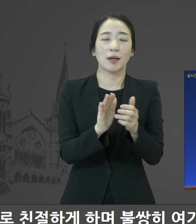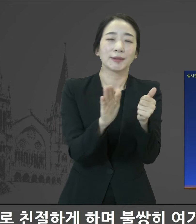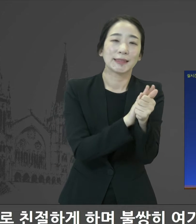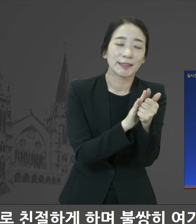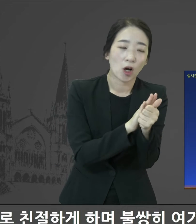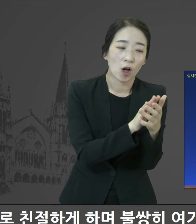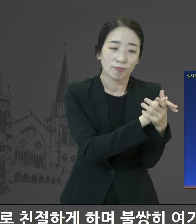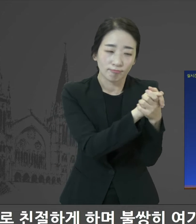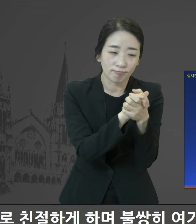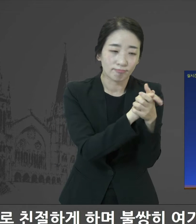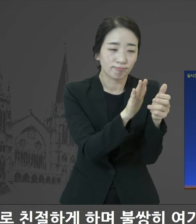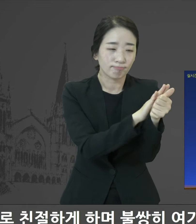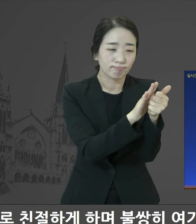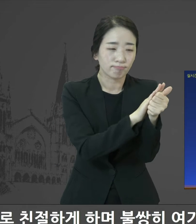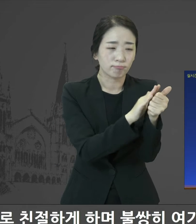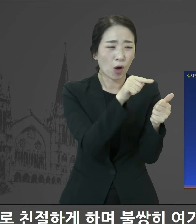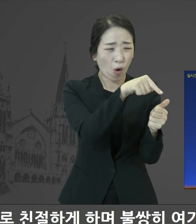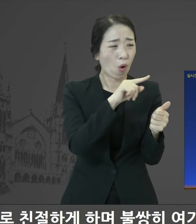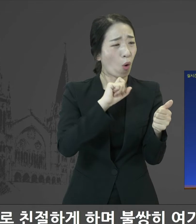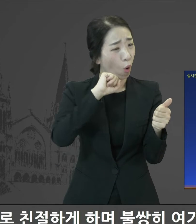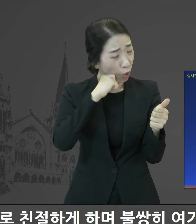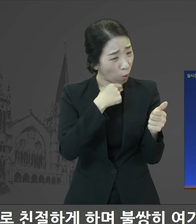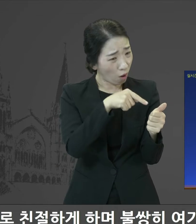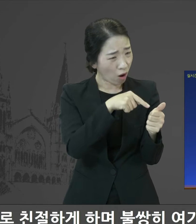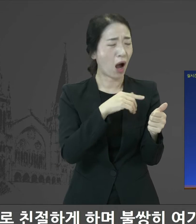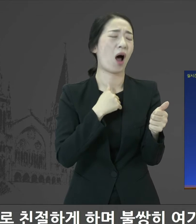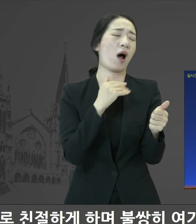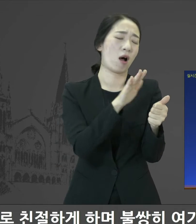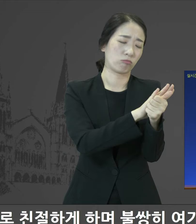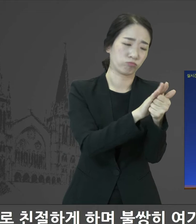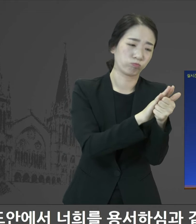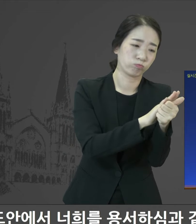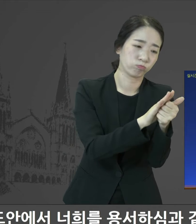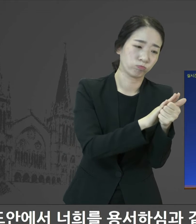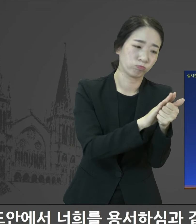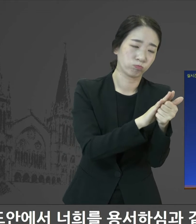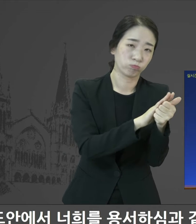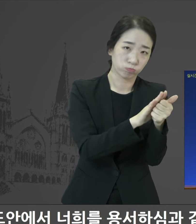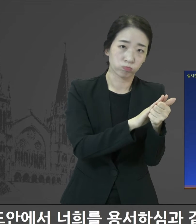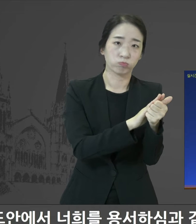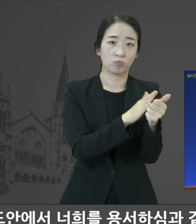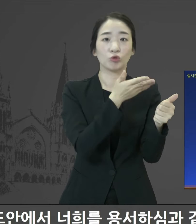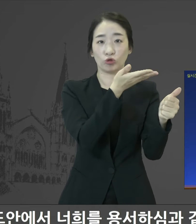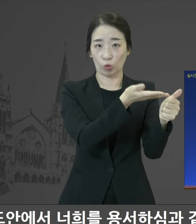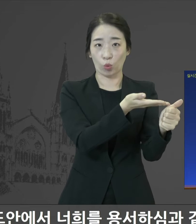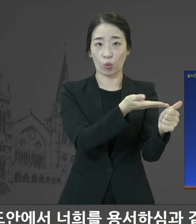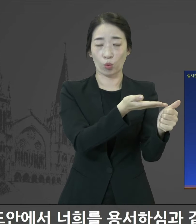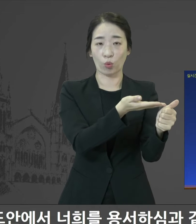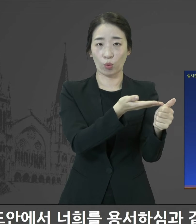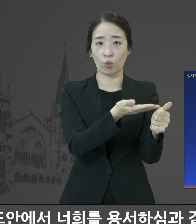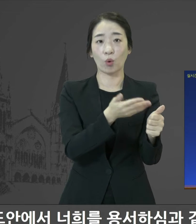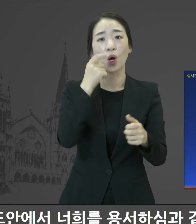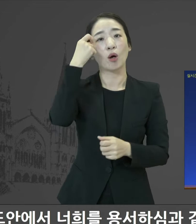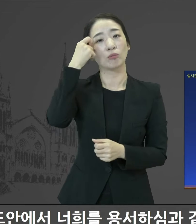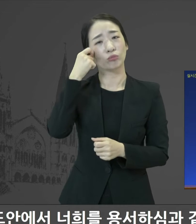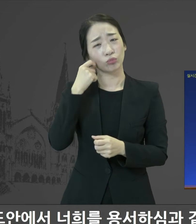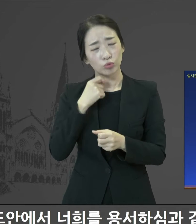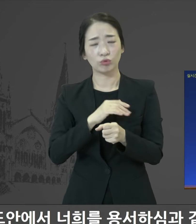다른 사람이 어려움 가운데 고통 가운데 있을 때 그것을 좀 쉽게 만들어주며 불쌍히